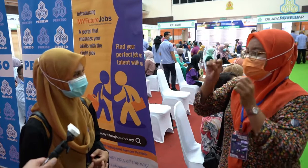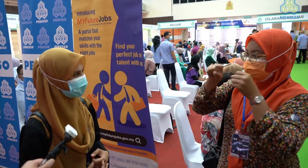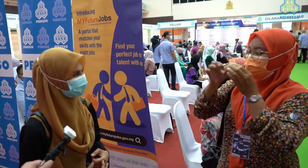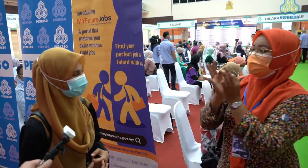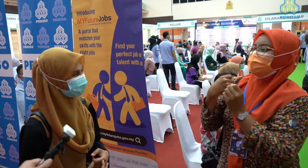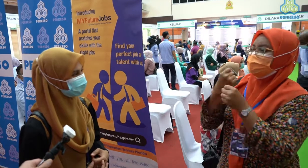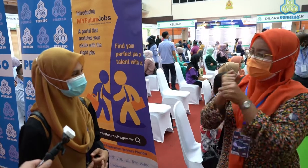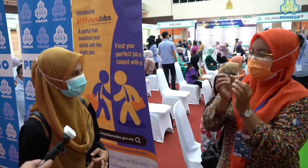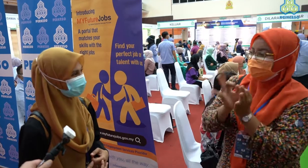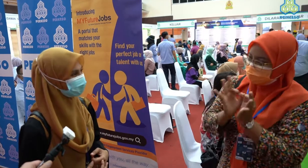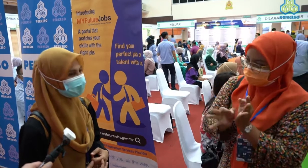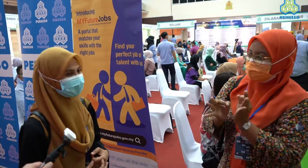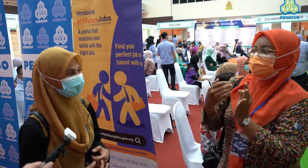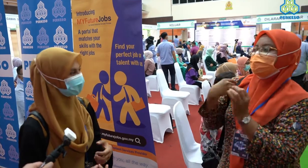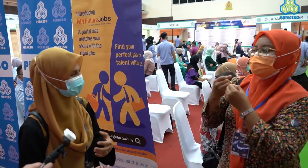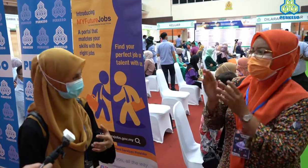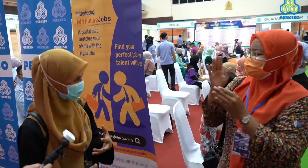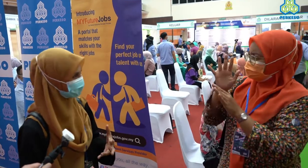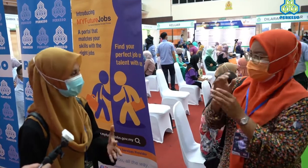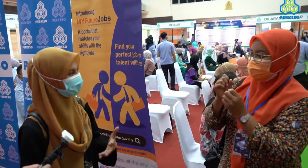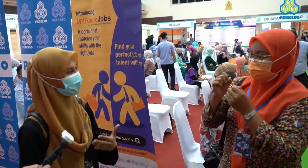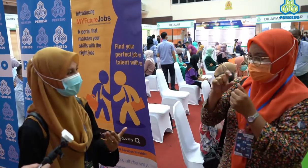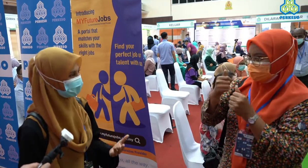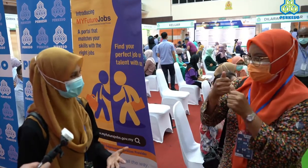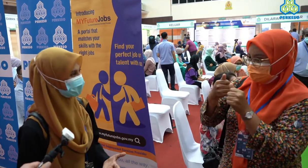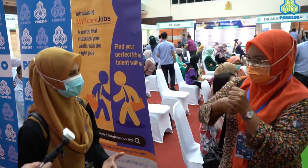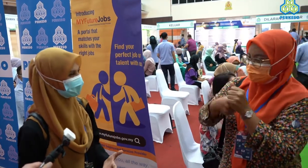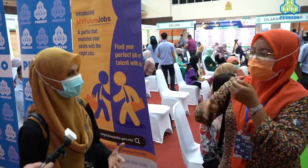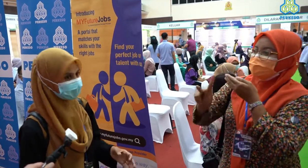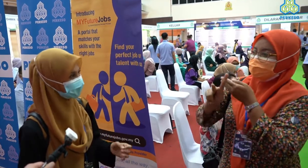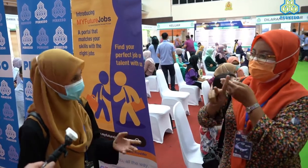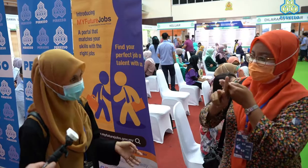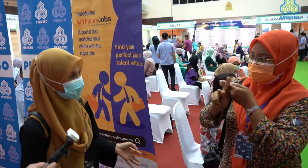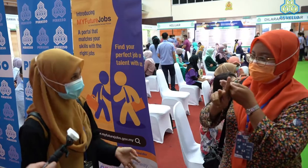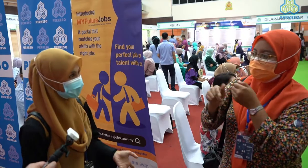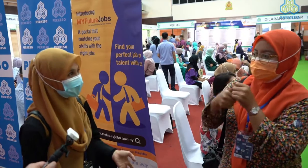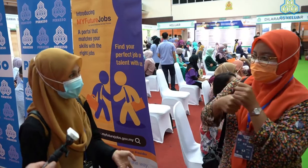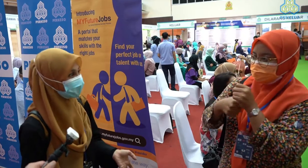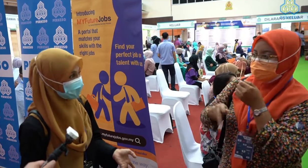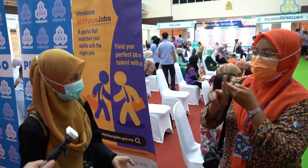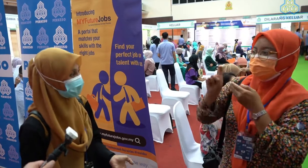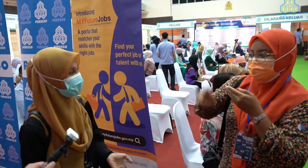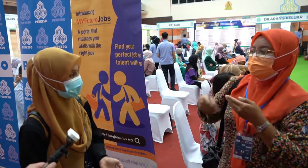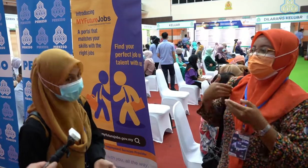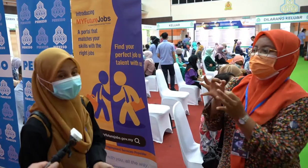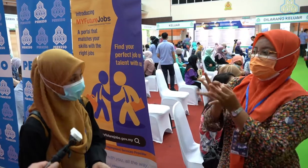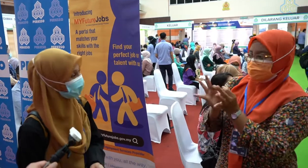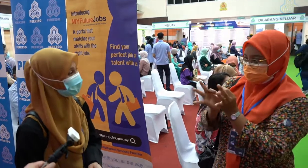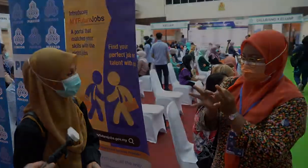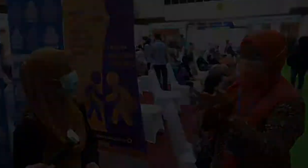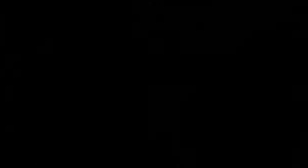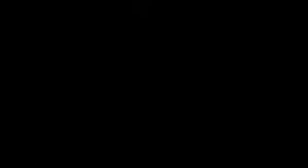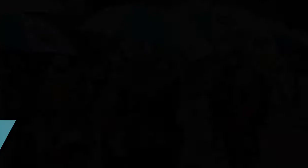Dan mungkin kalau kata boleh, kita menyediakan perkhidmatan jurubahasa isyarat seperti contohnya di program hari